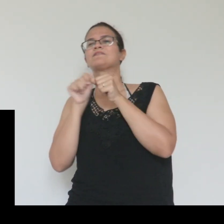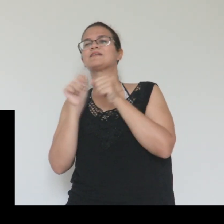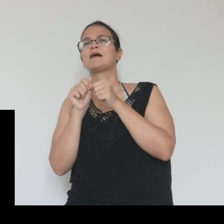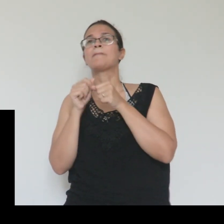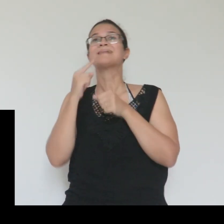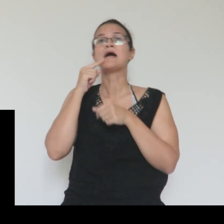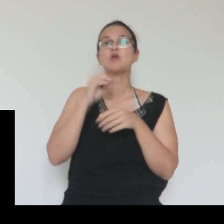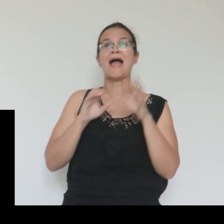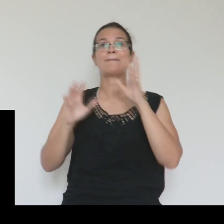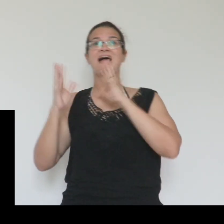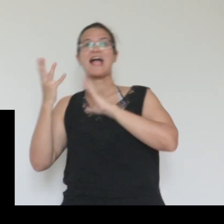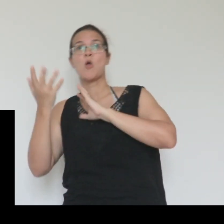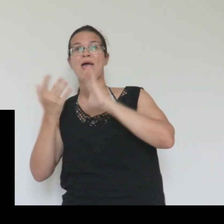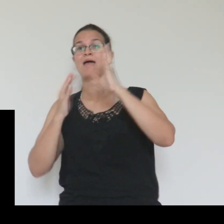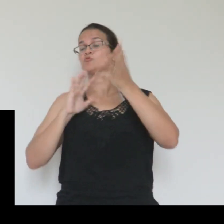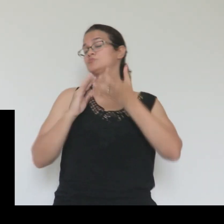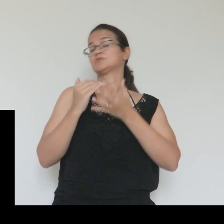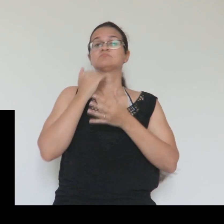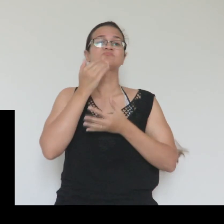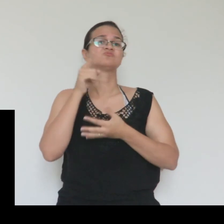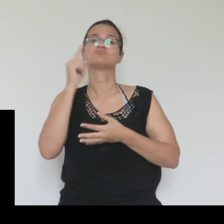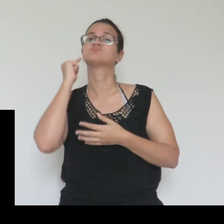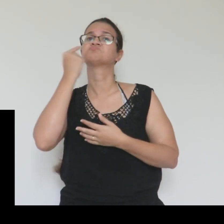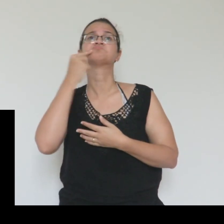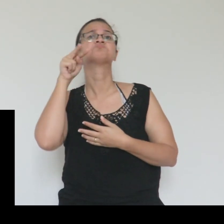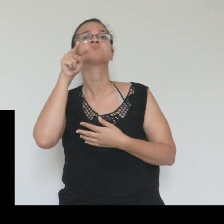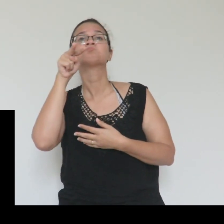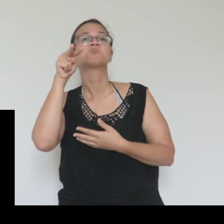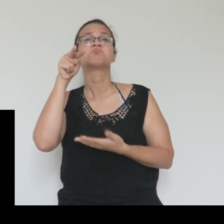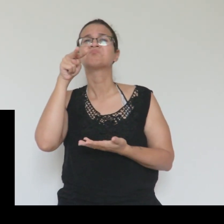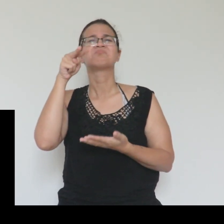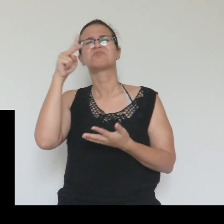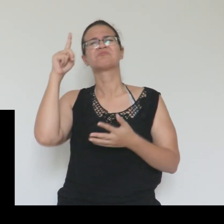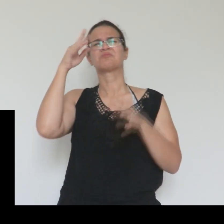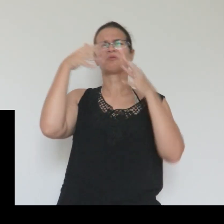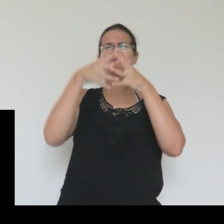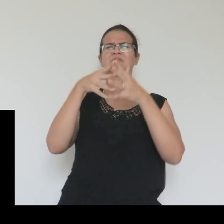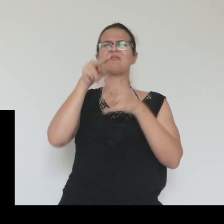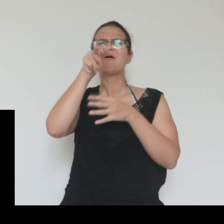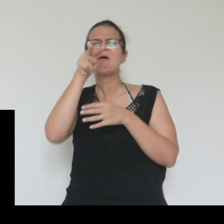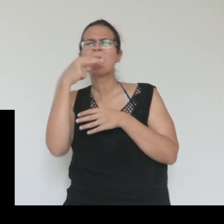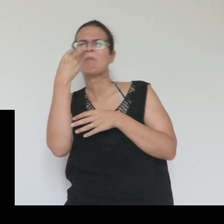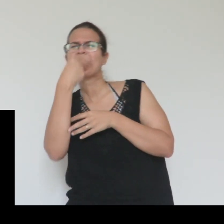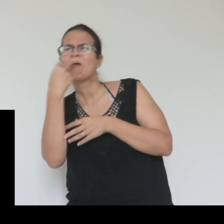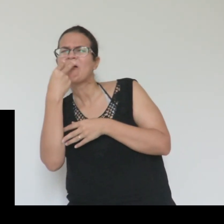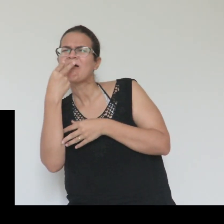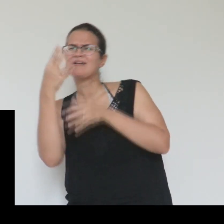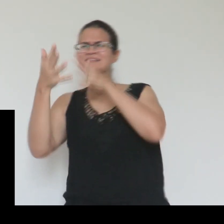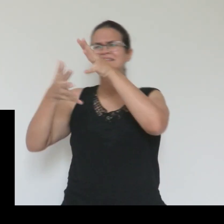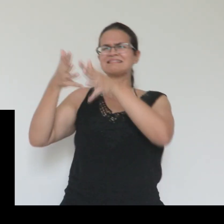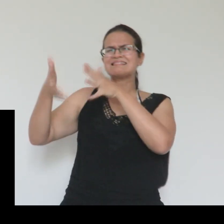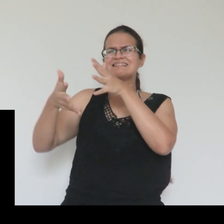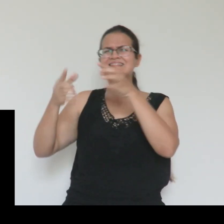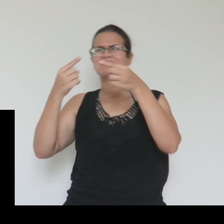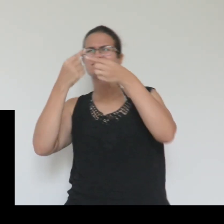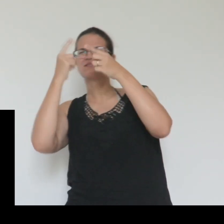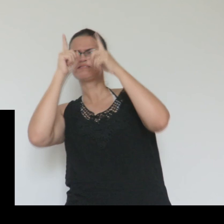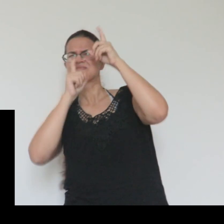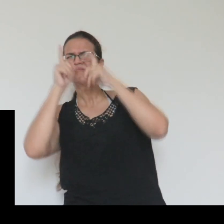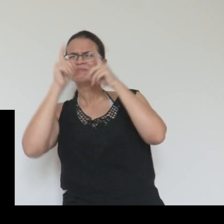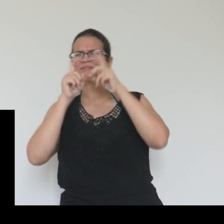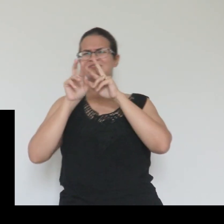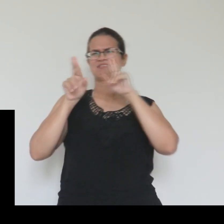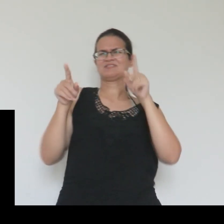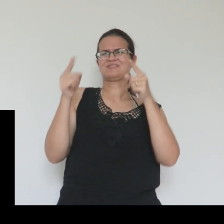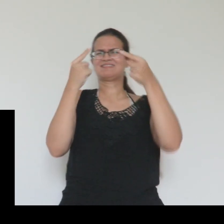é expressão, é mais uma oralização, você colocando, tentando fazer um movimento labial,